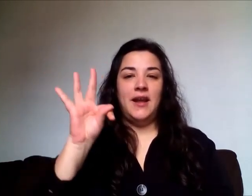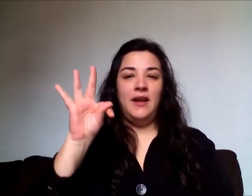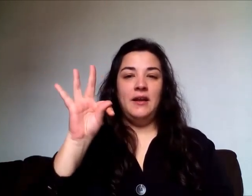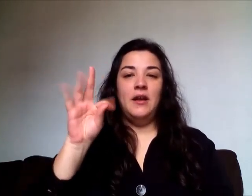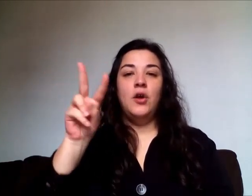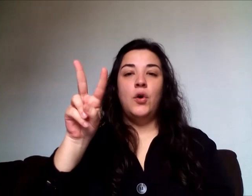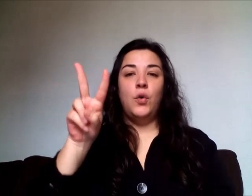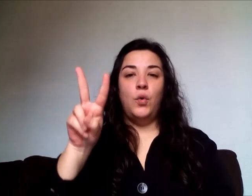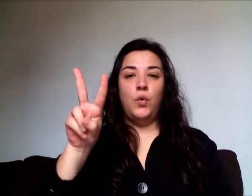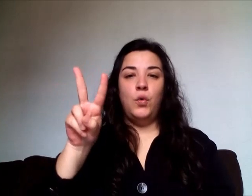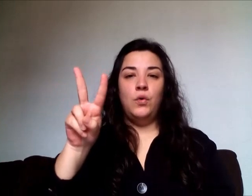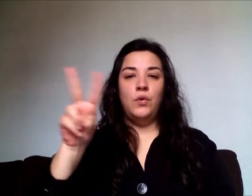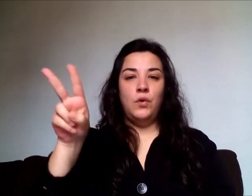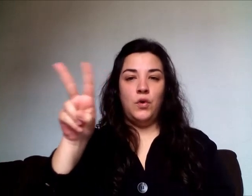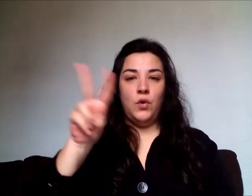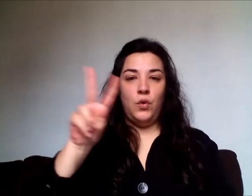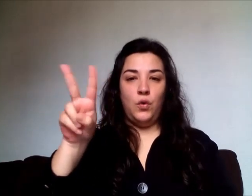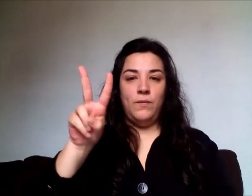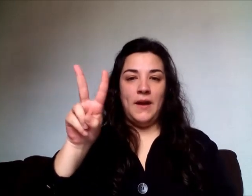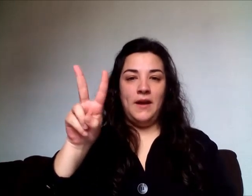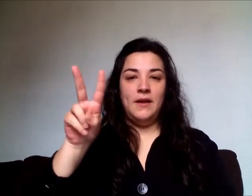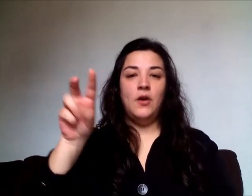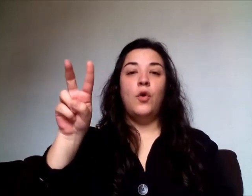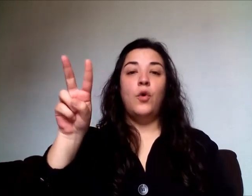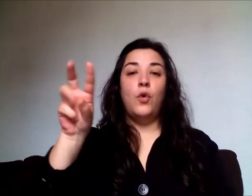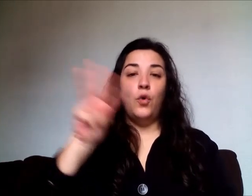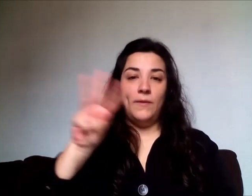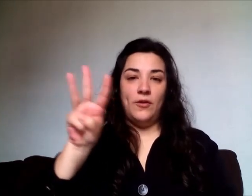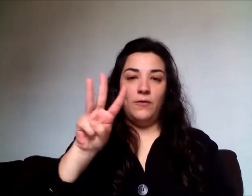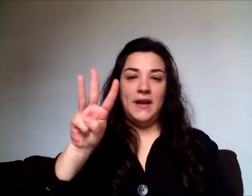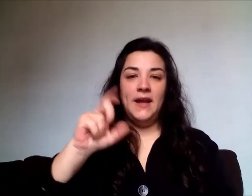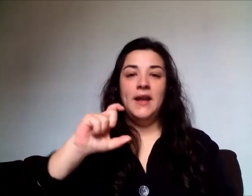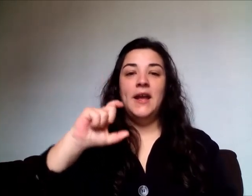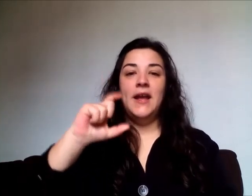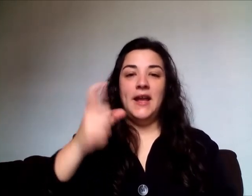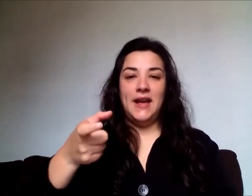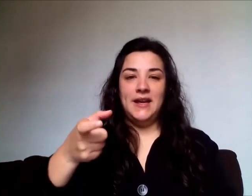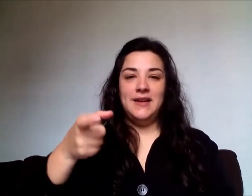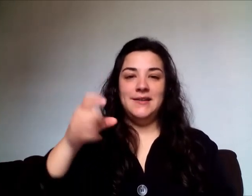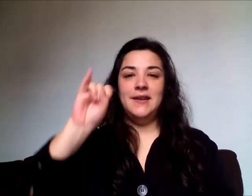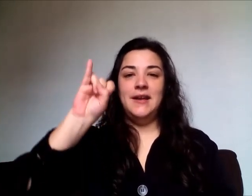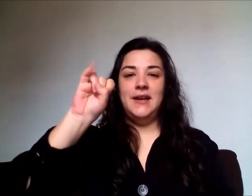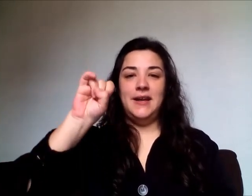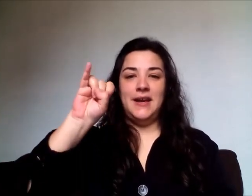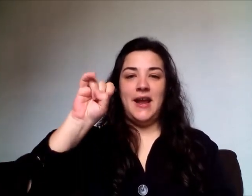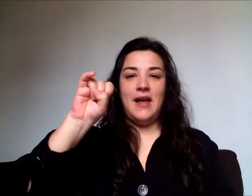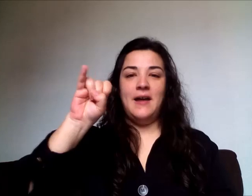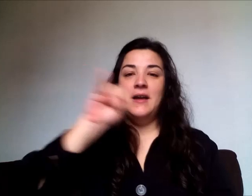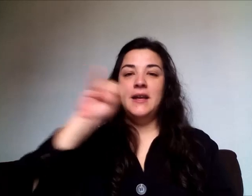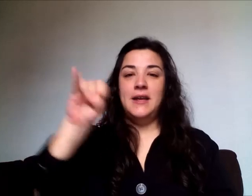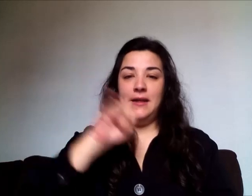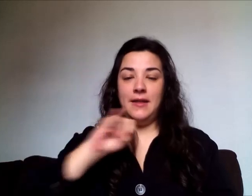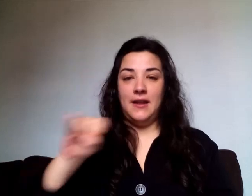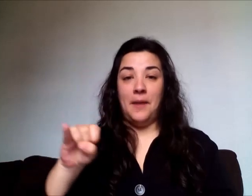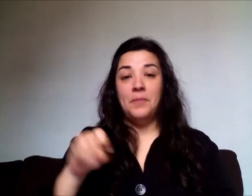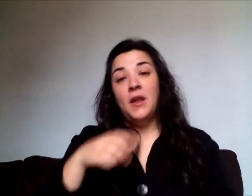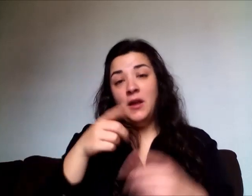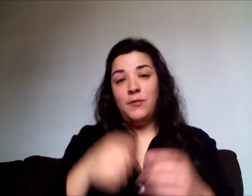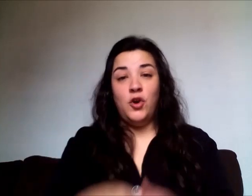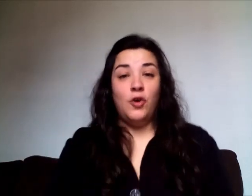T, U, V, W, X, Y y Z. Y bueno,